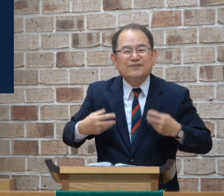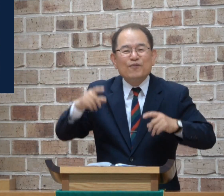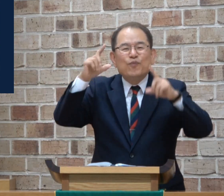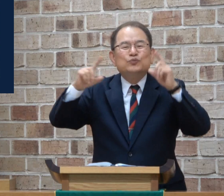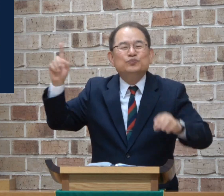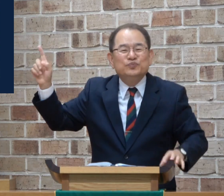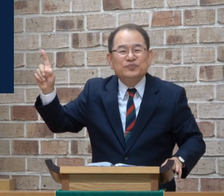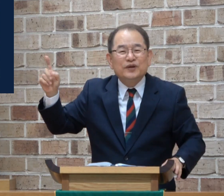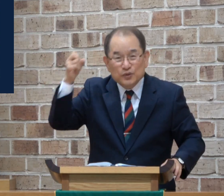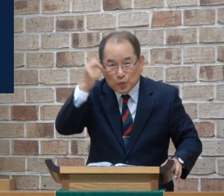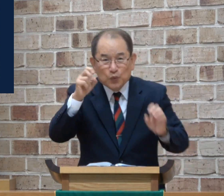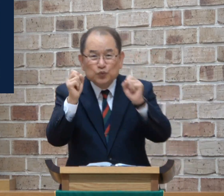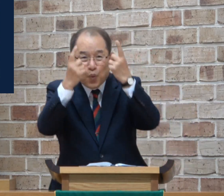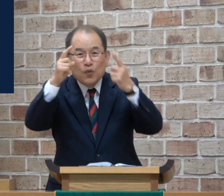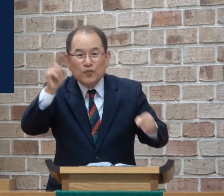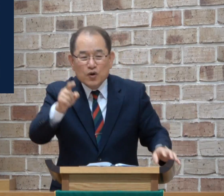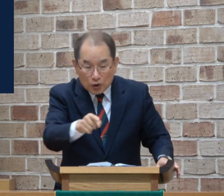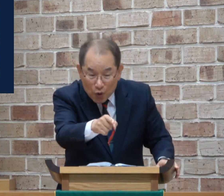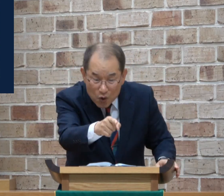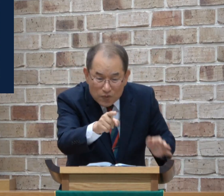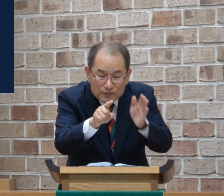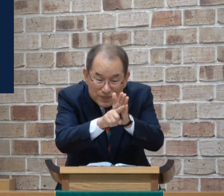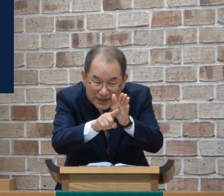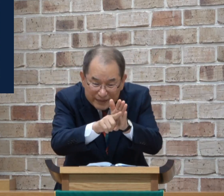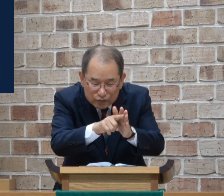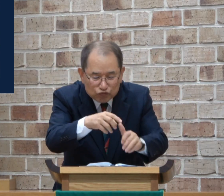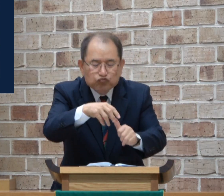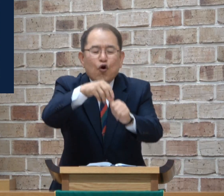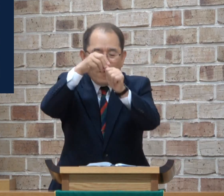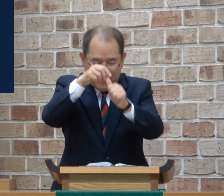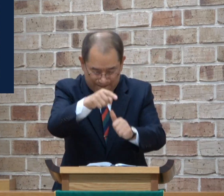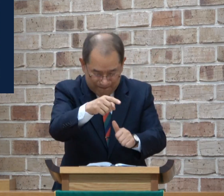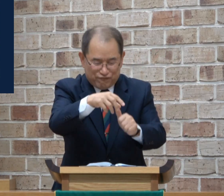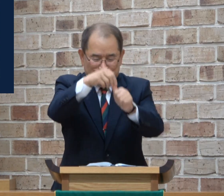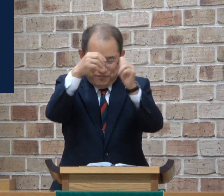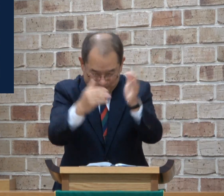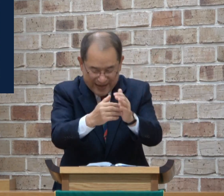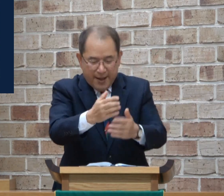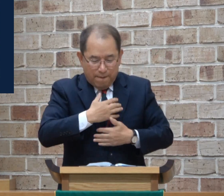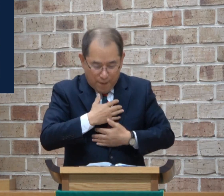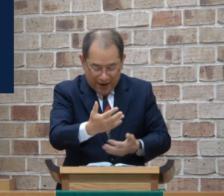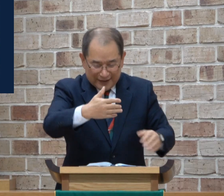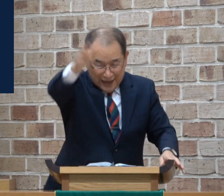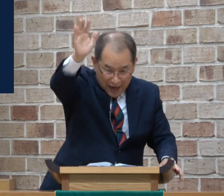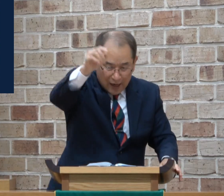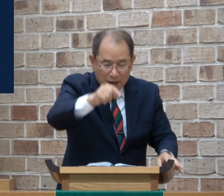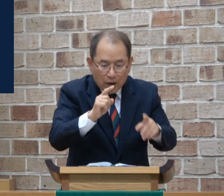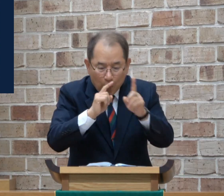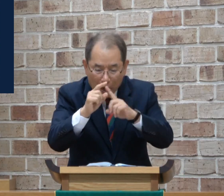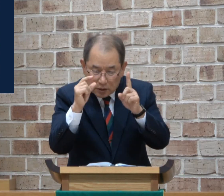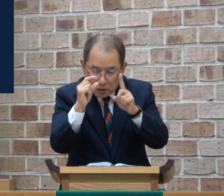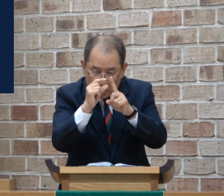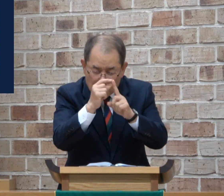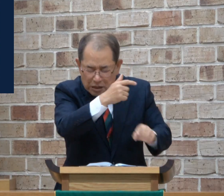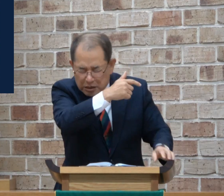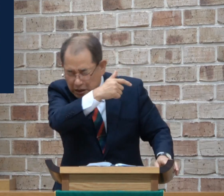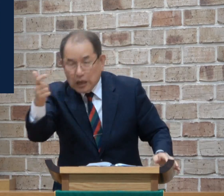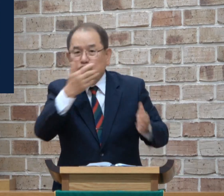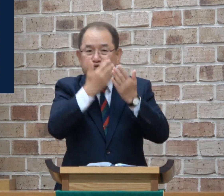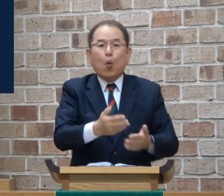동시에 너의 믿음이 너를 구원하였다. 평안히 가라. 정말 중요한 말씀입니다. 그게